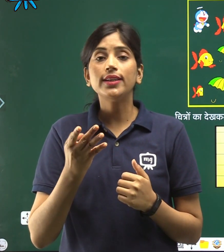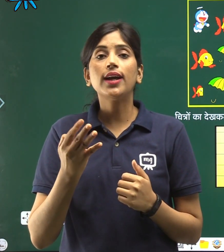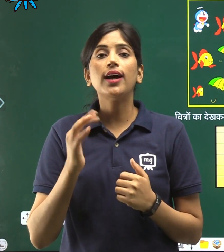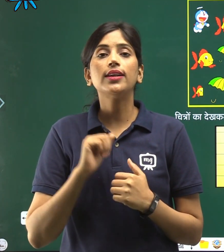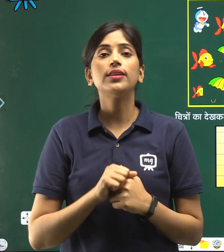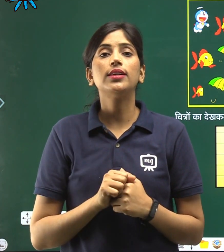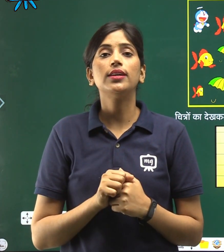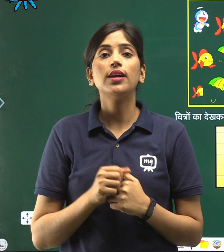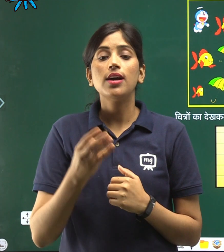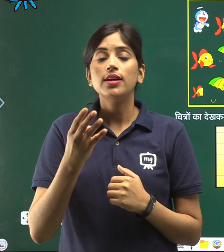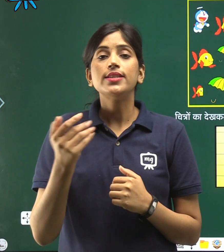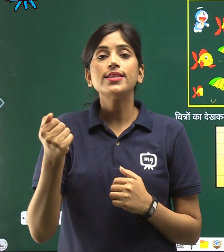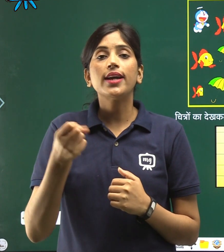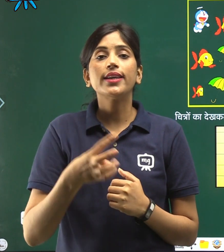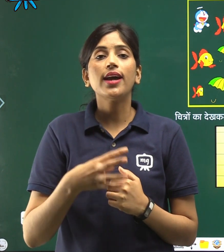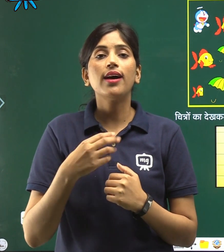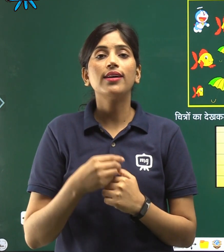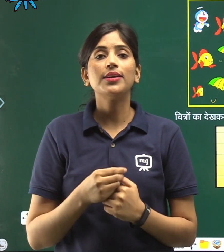गिनकर संख्या